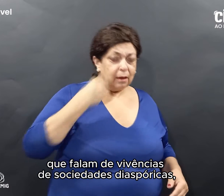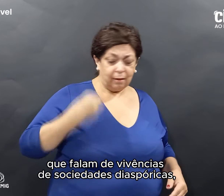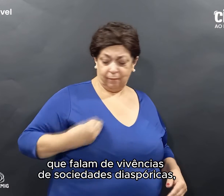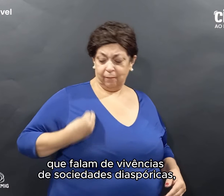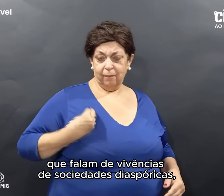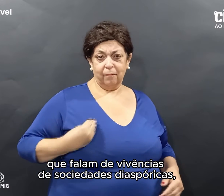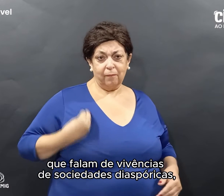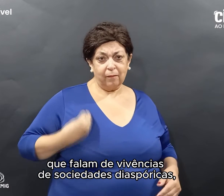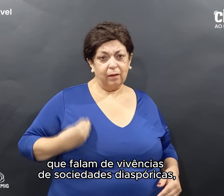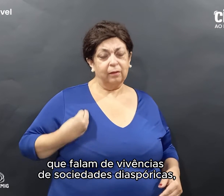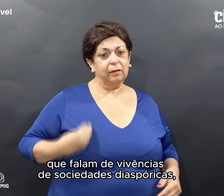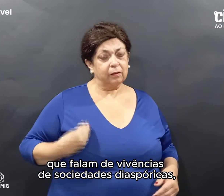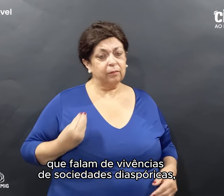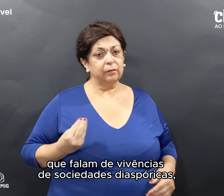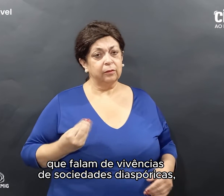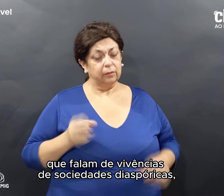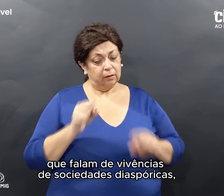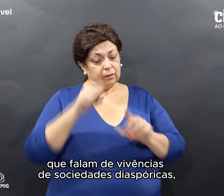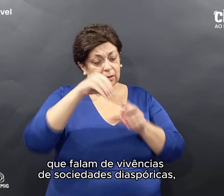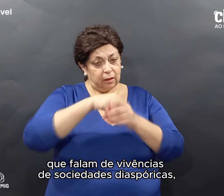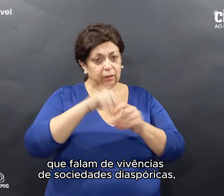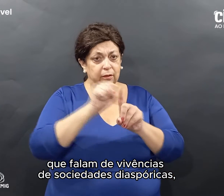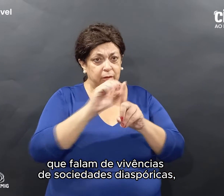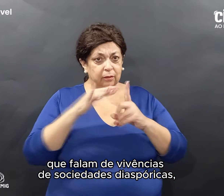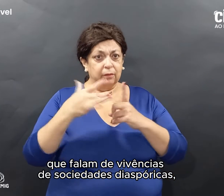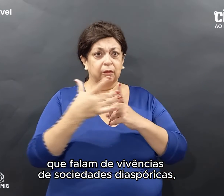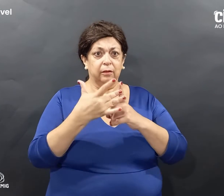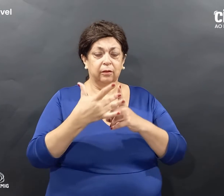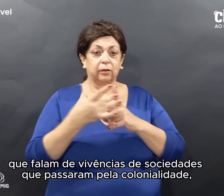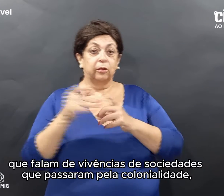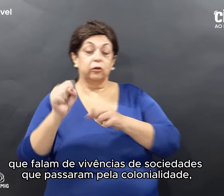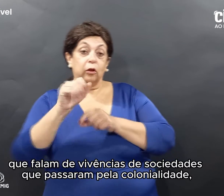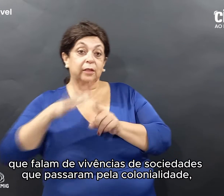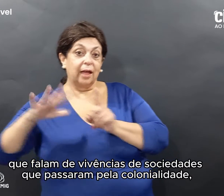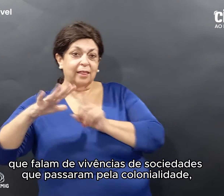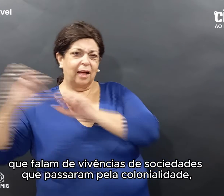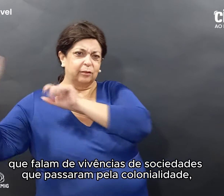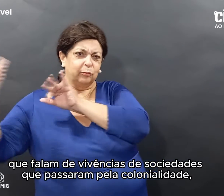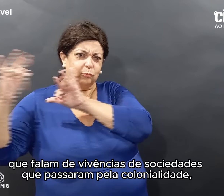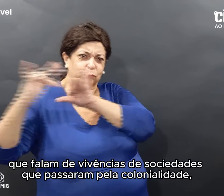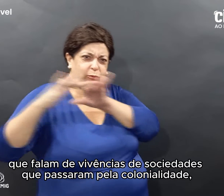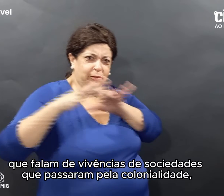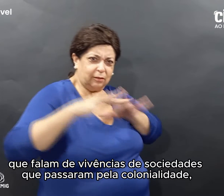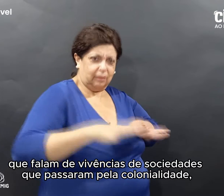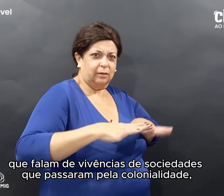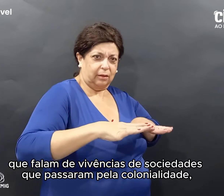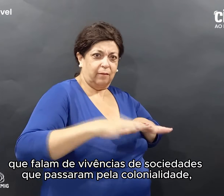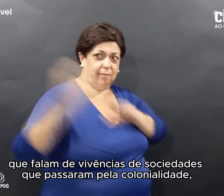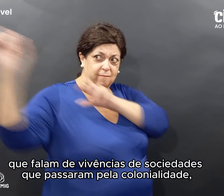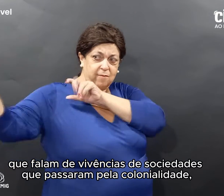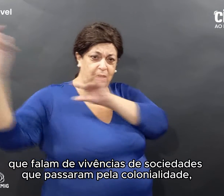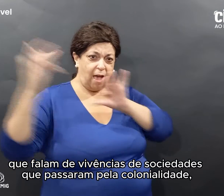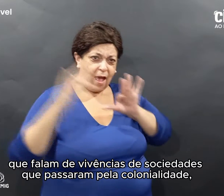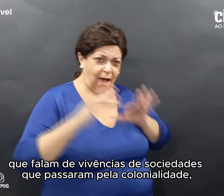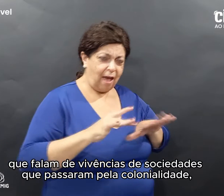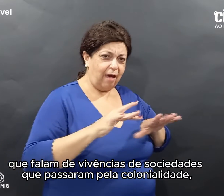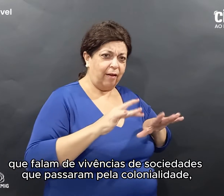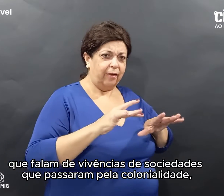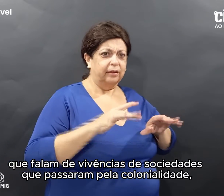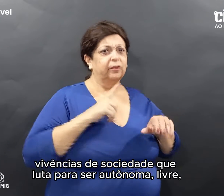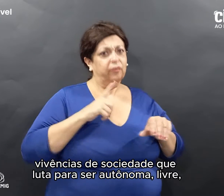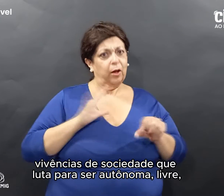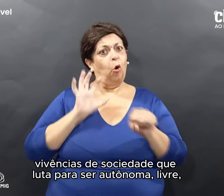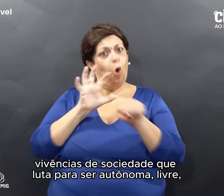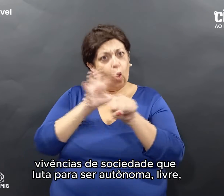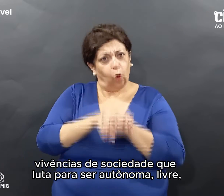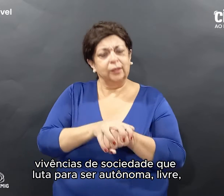vivências de sociedades diaspóricas, que falam de vivências de sociedades que passaram pela